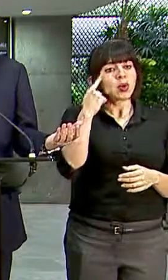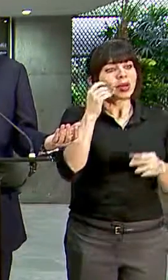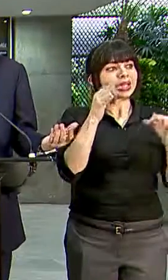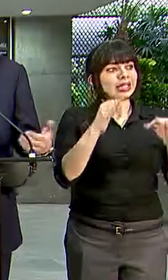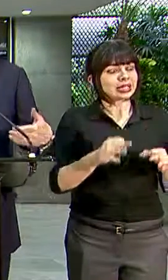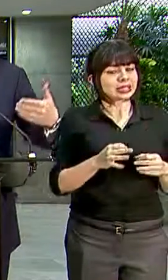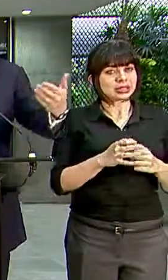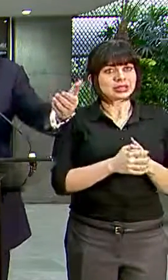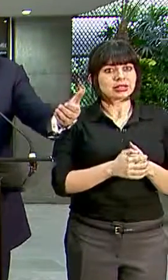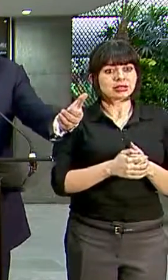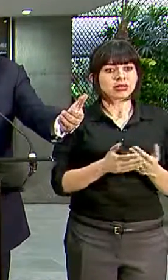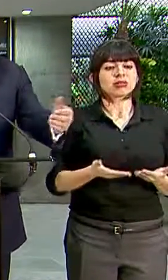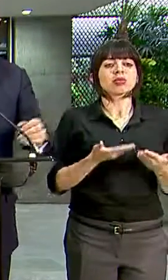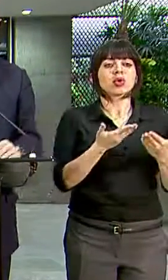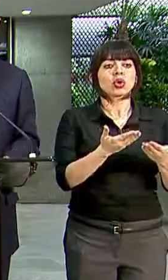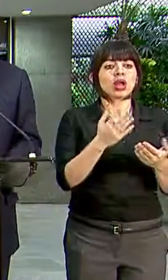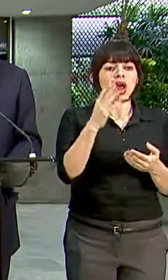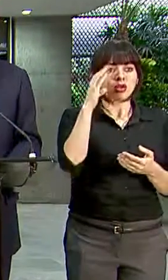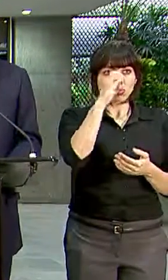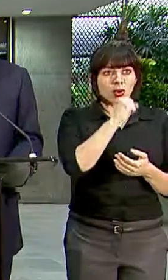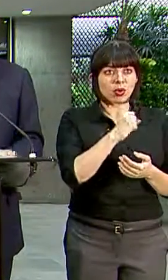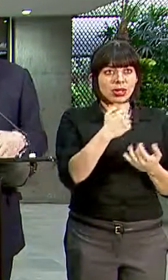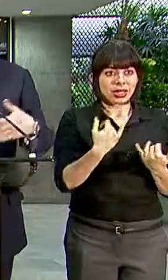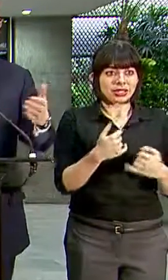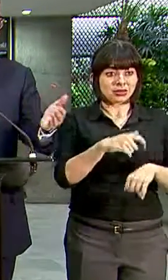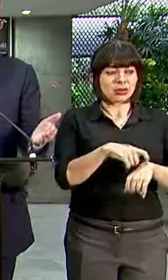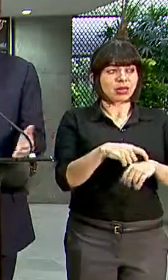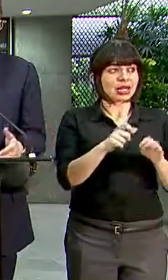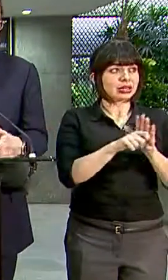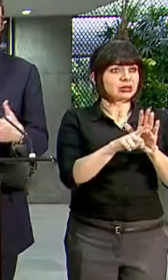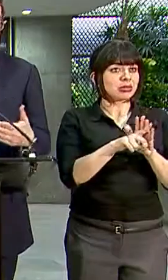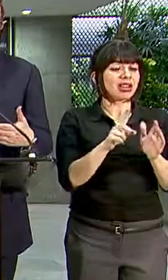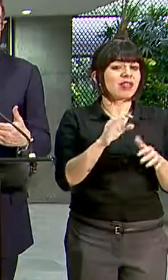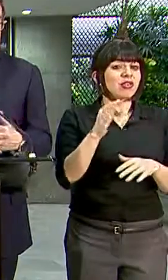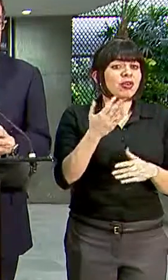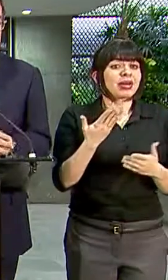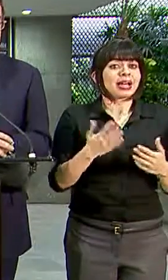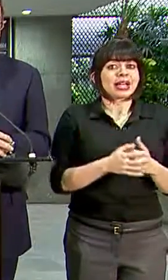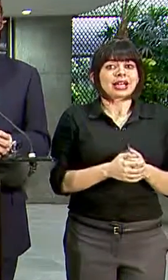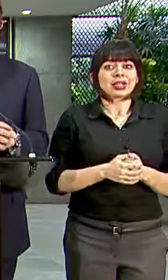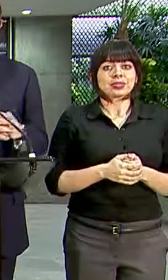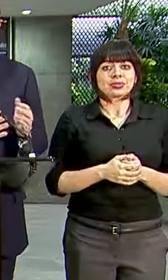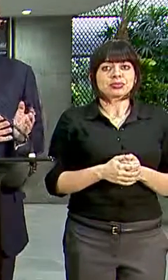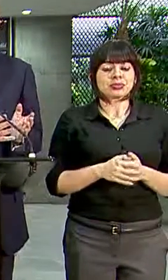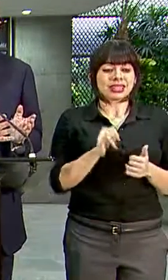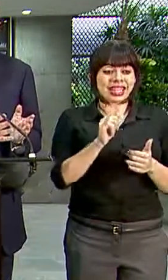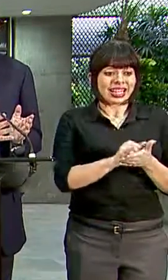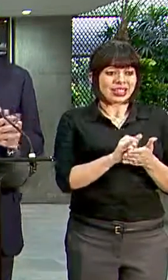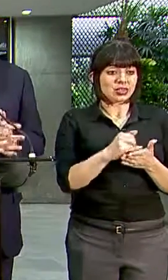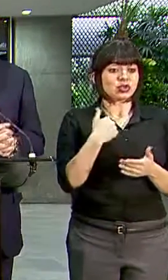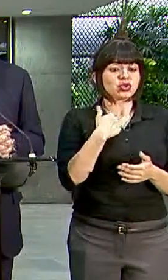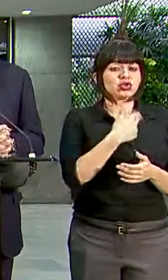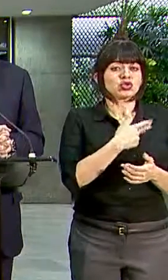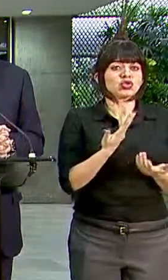decide poner a consideración, en este caso de la Asamblea. De tal manera que en ese sentido